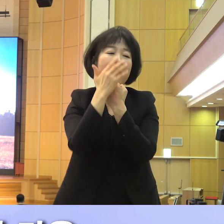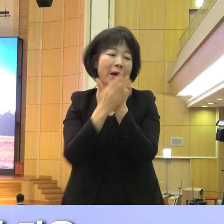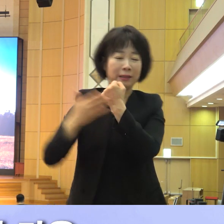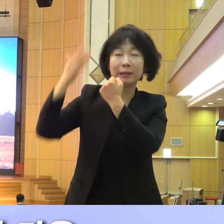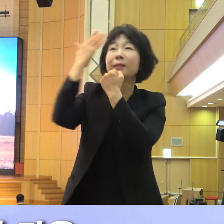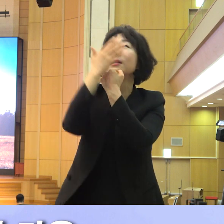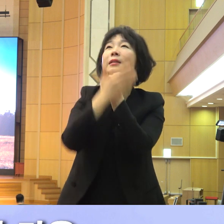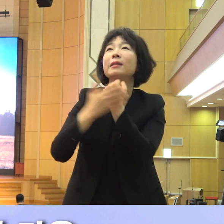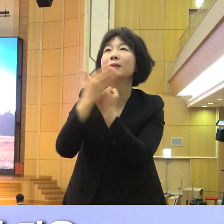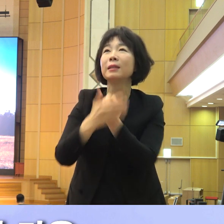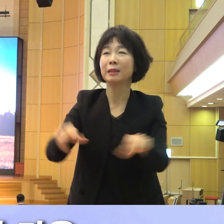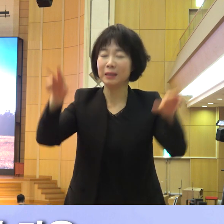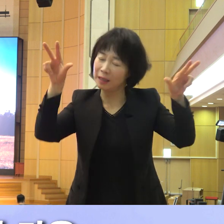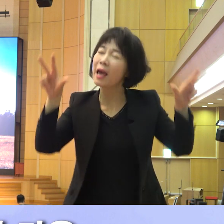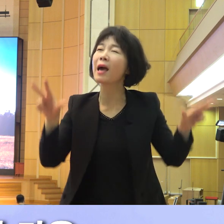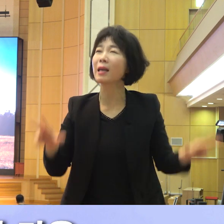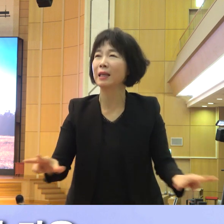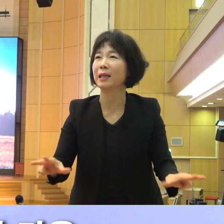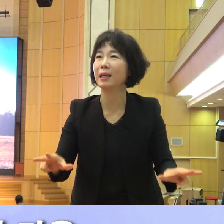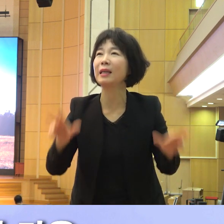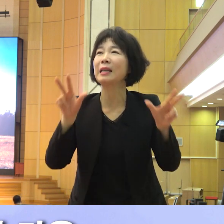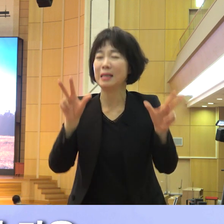주의 은혜